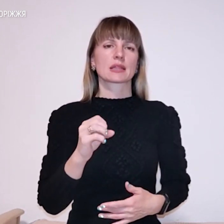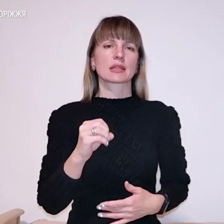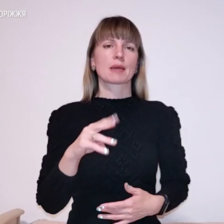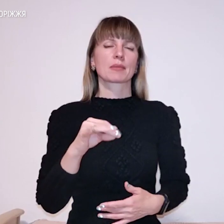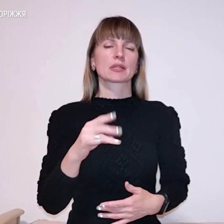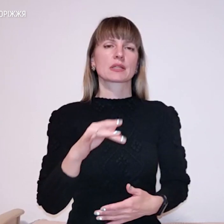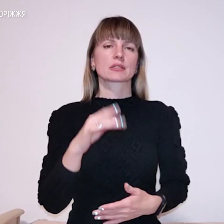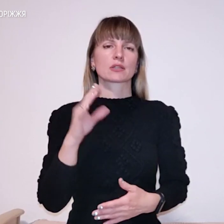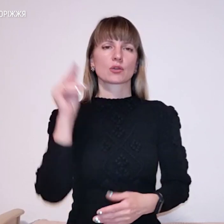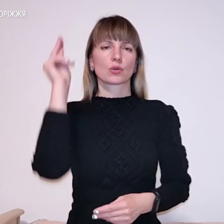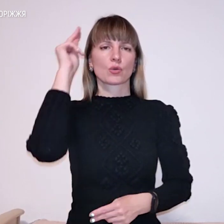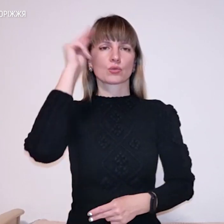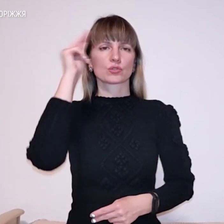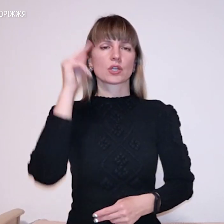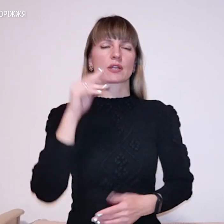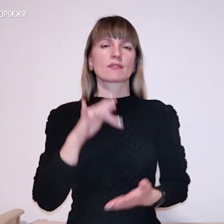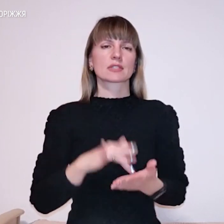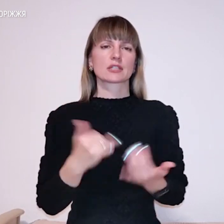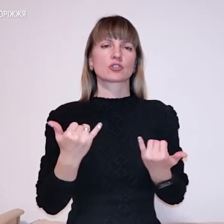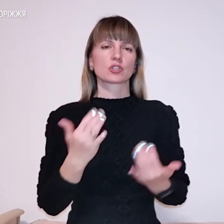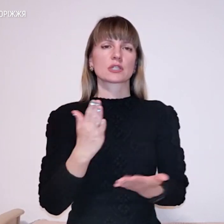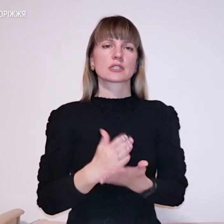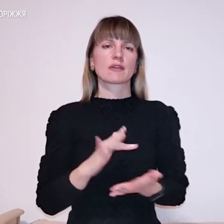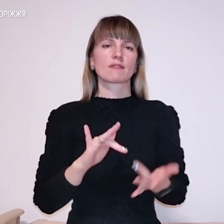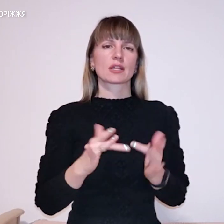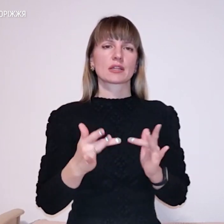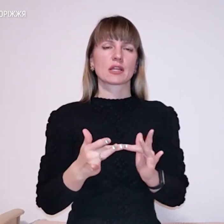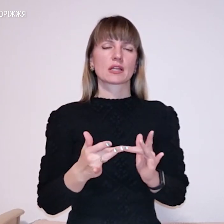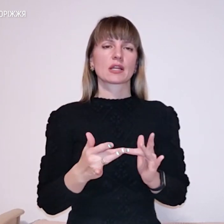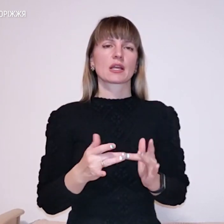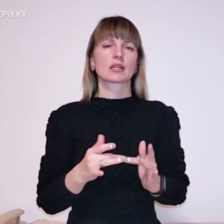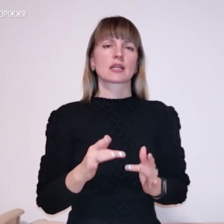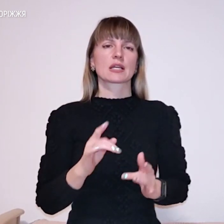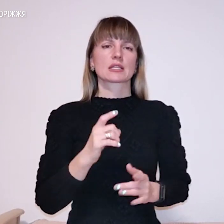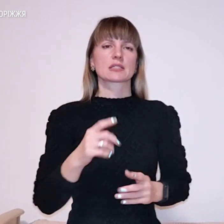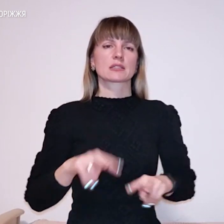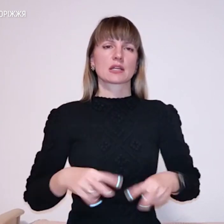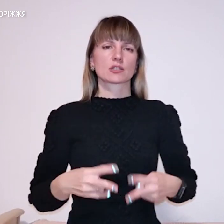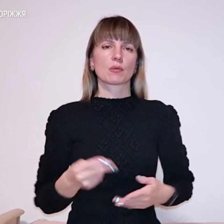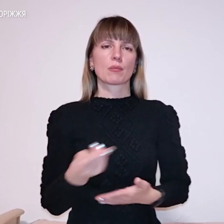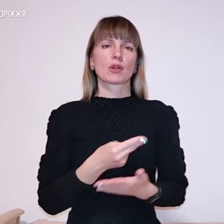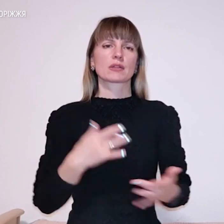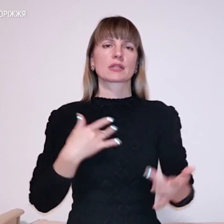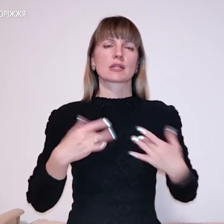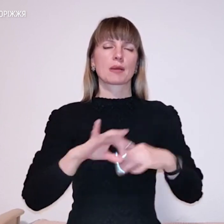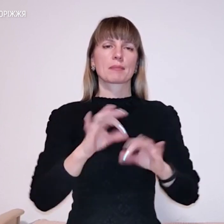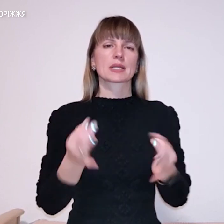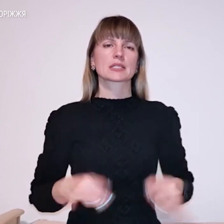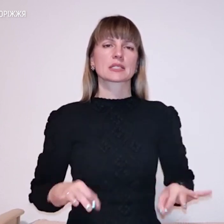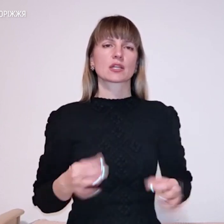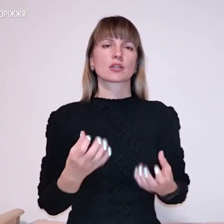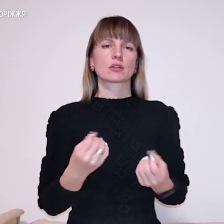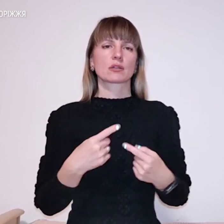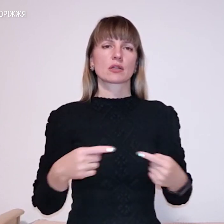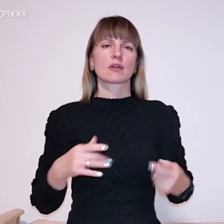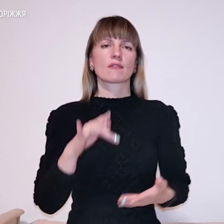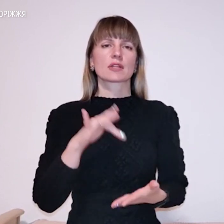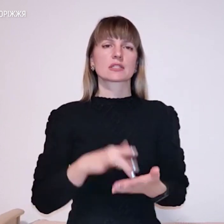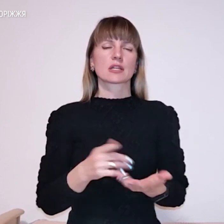та центрі тривають і нині в онлайн-платформі Zoom, зокрема з хореографії, малювання, театрального мистецтва тощо. В центрі нараховується